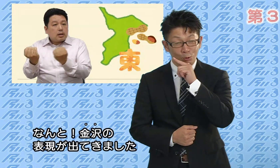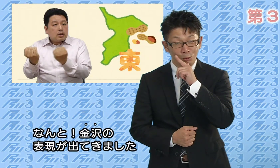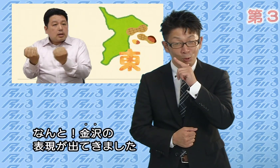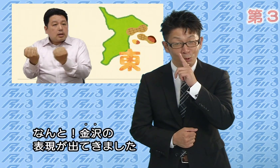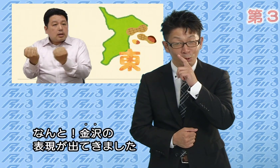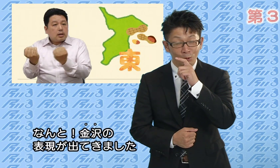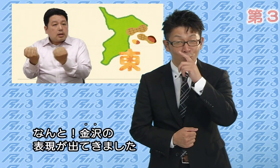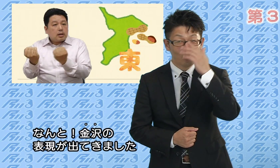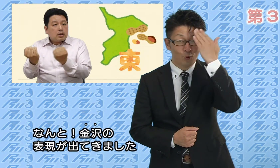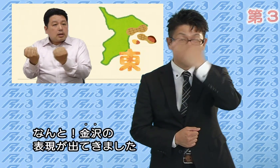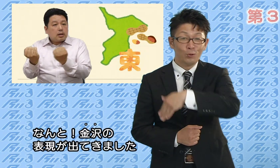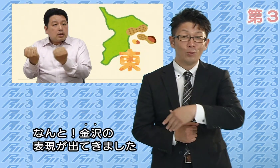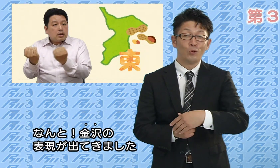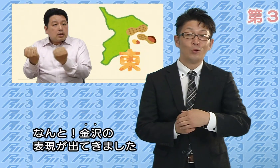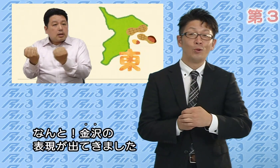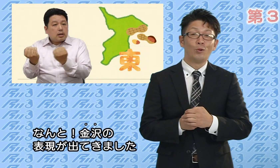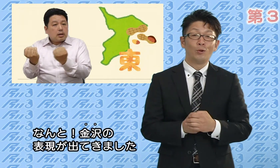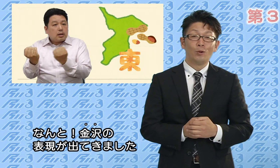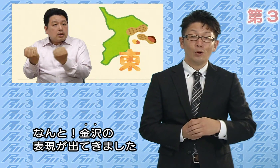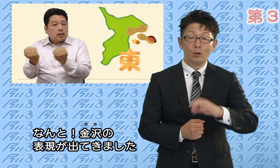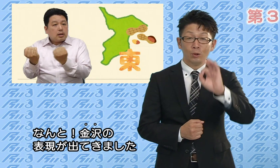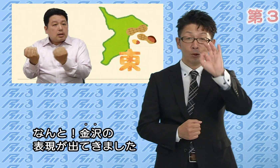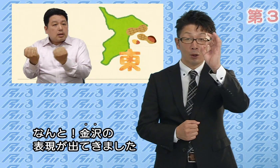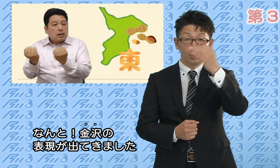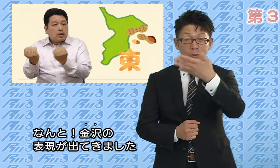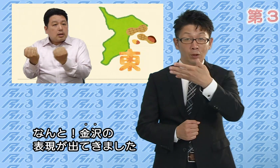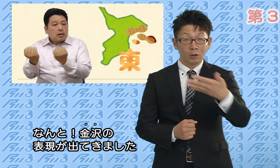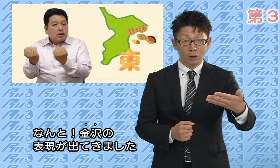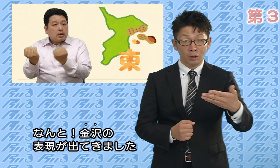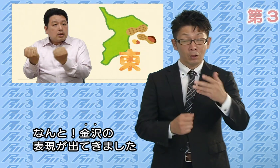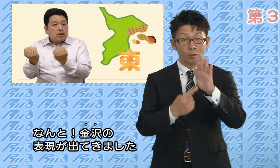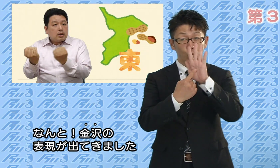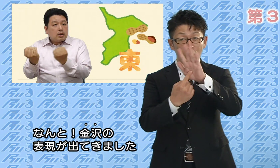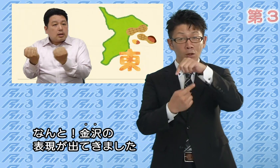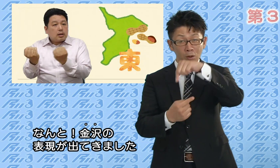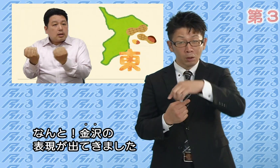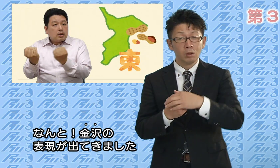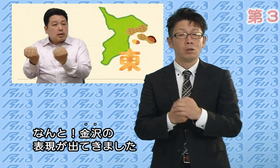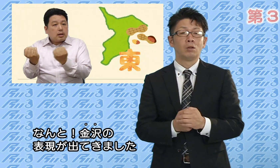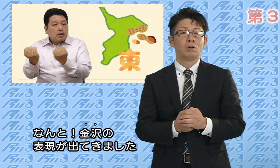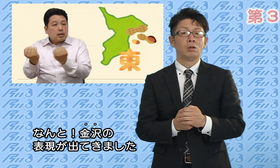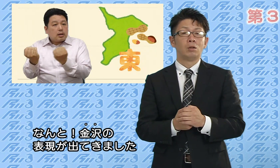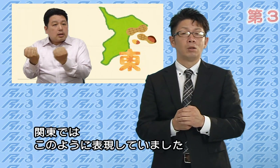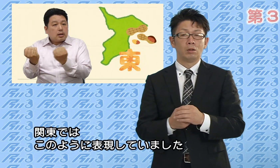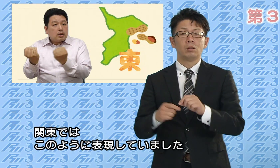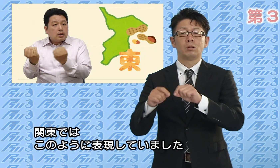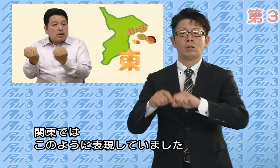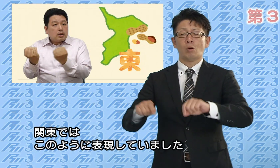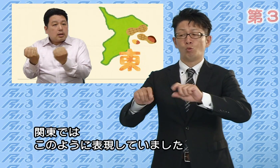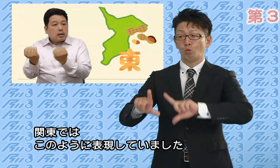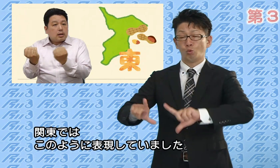なるほど、なんと金沢の表現が出てきました。